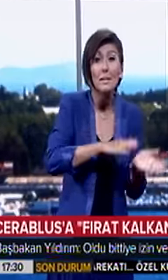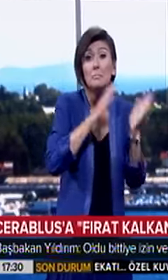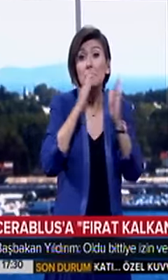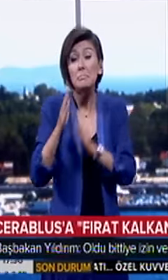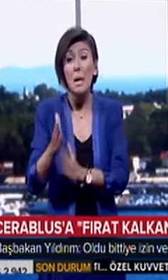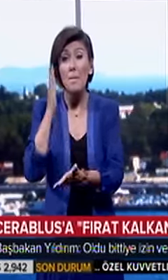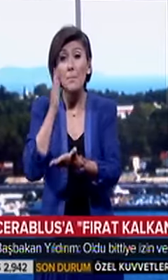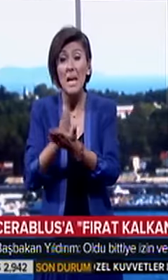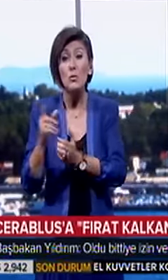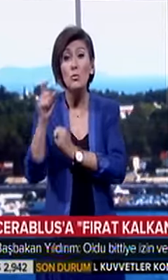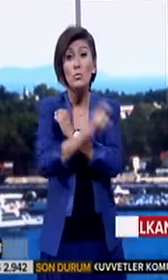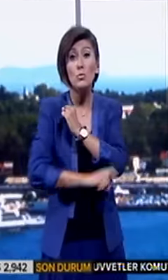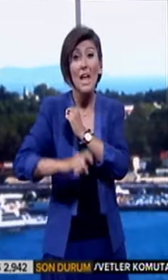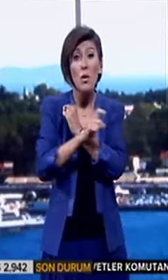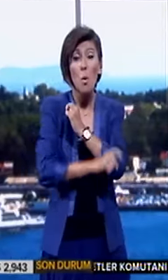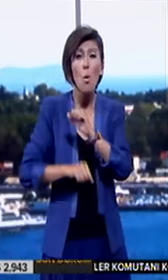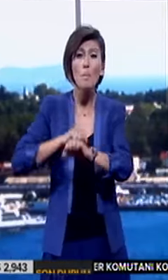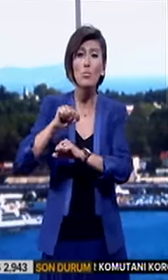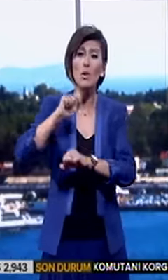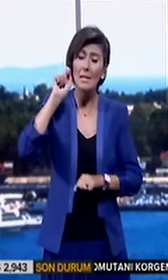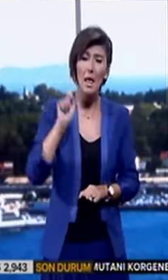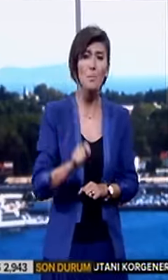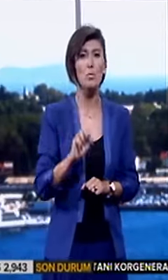bölücü terörle mücadele ediyoruz, dedi.